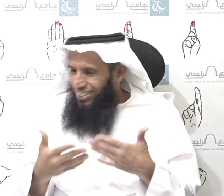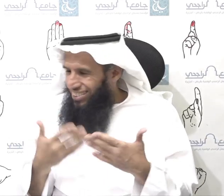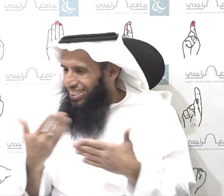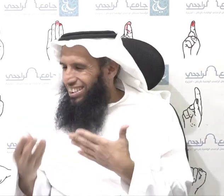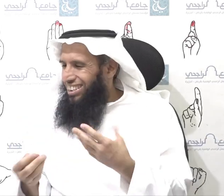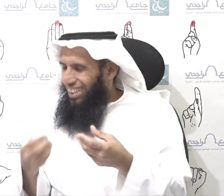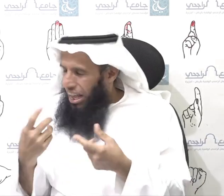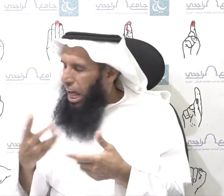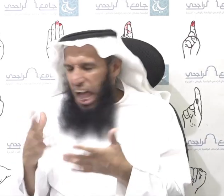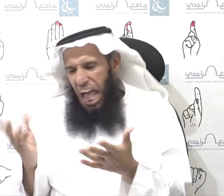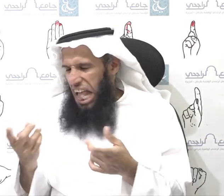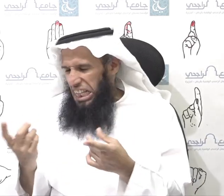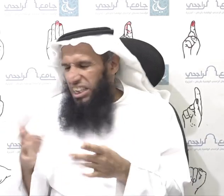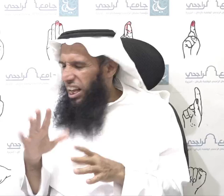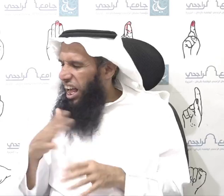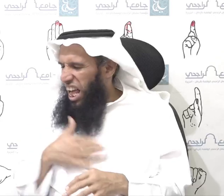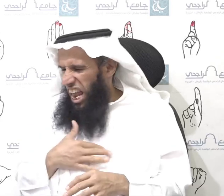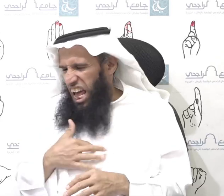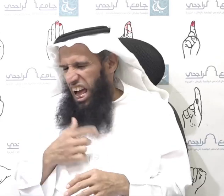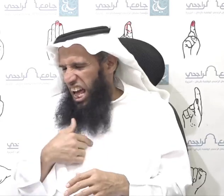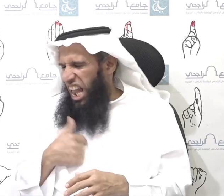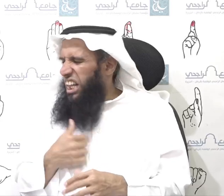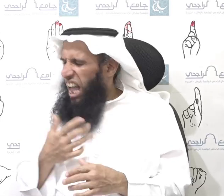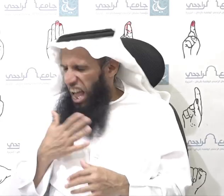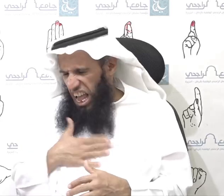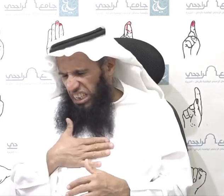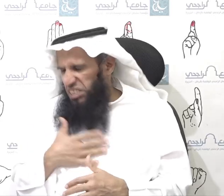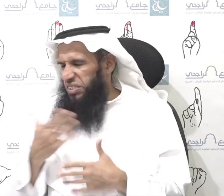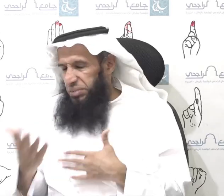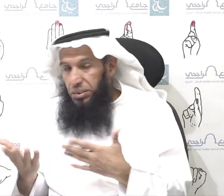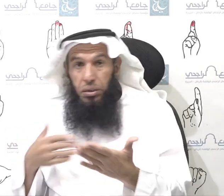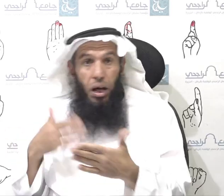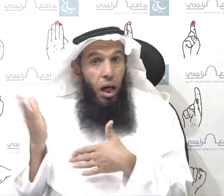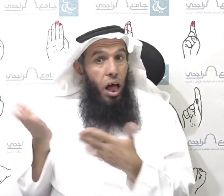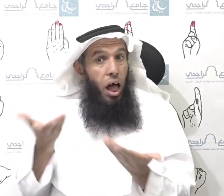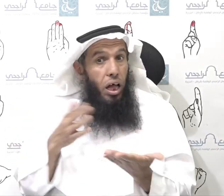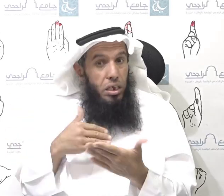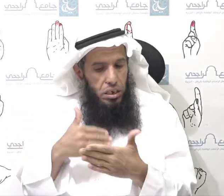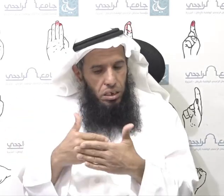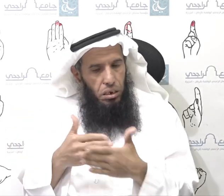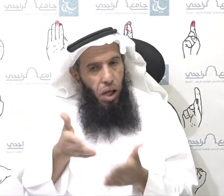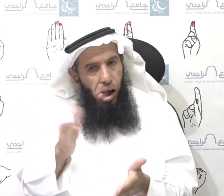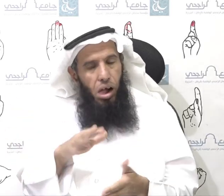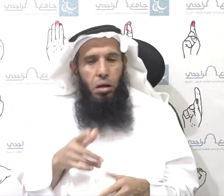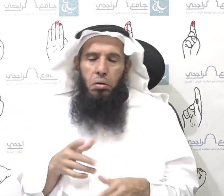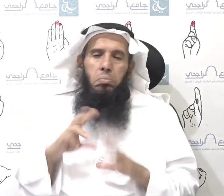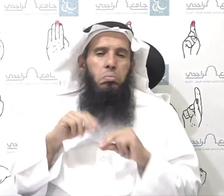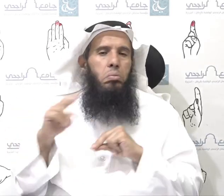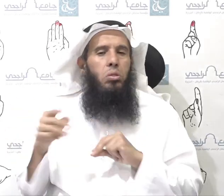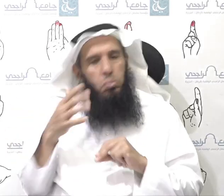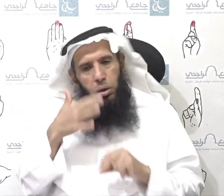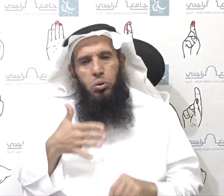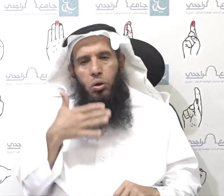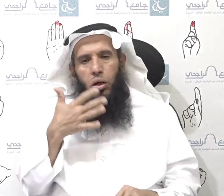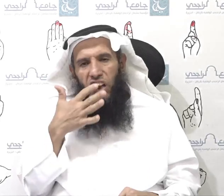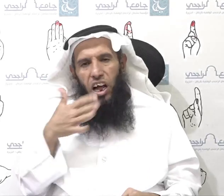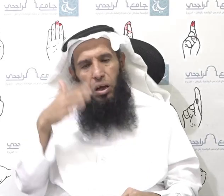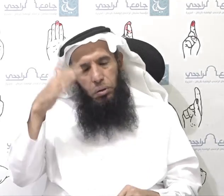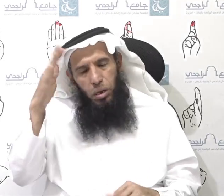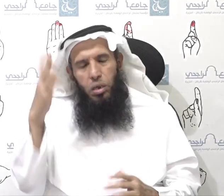معهم، لأنهم سيذهبون عما قليل، وسنكون نحن كبار السن الذين في البيوت، فلنصنع